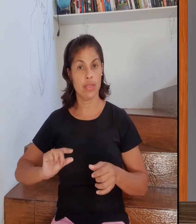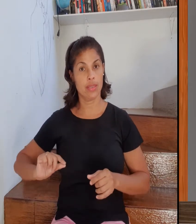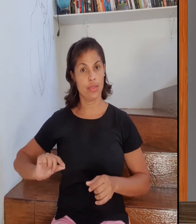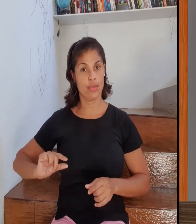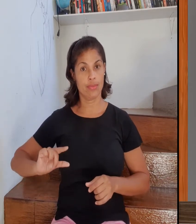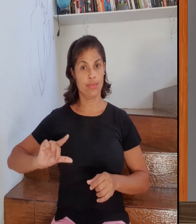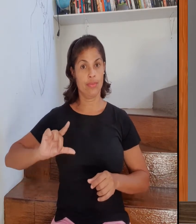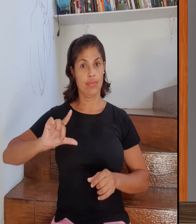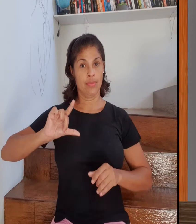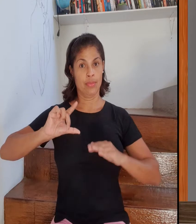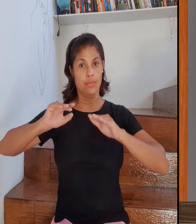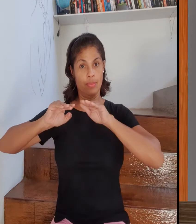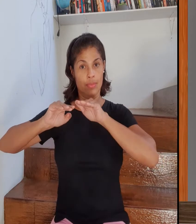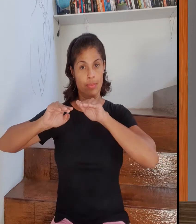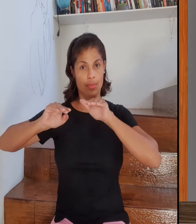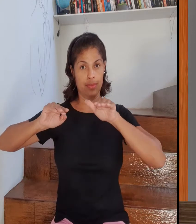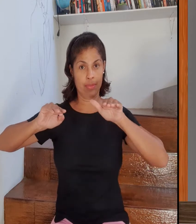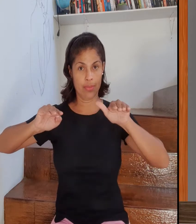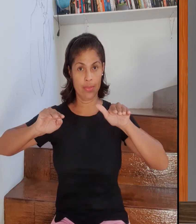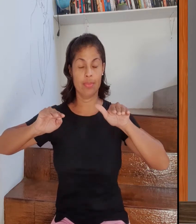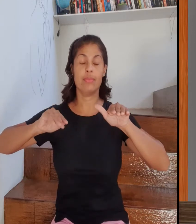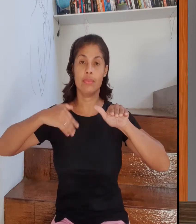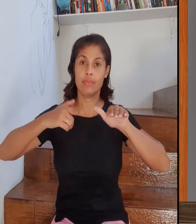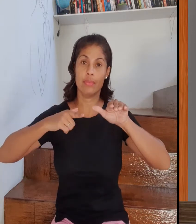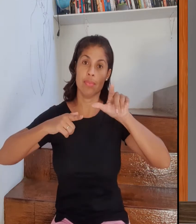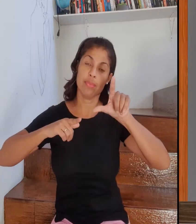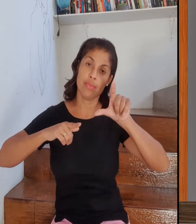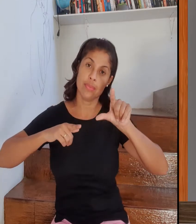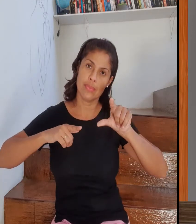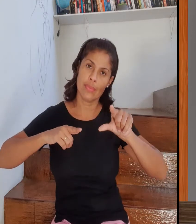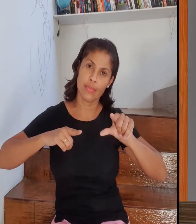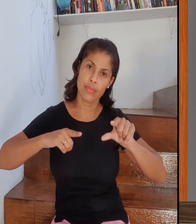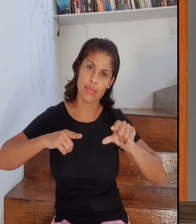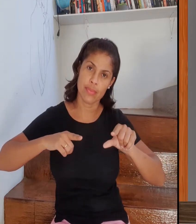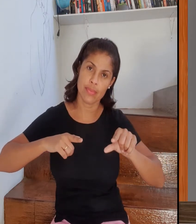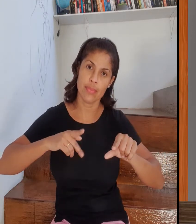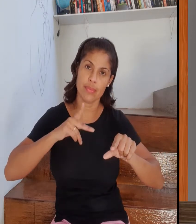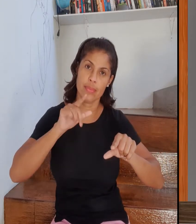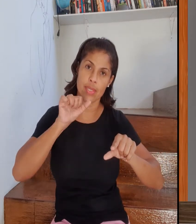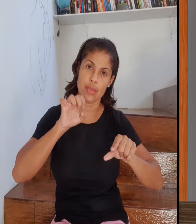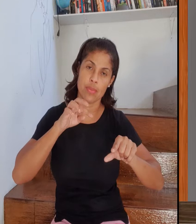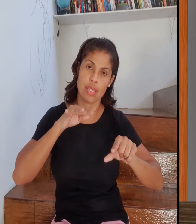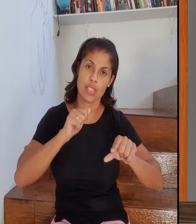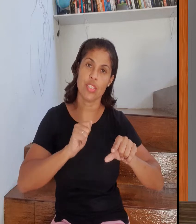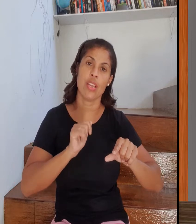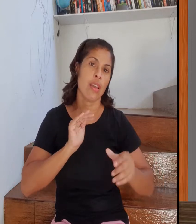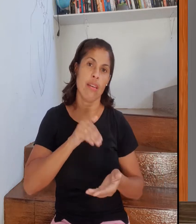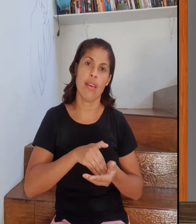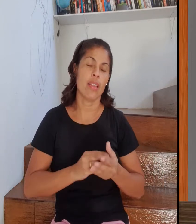crescente, atinge um platô e também vai reduzindo a sua concentração plasmática até